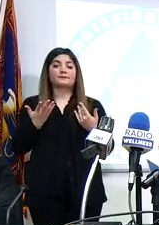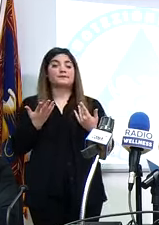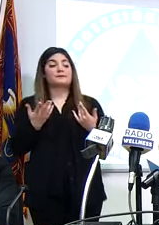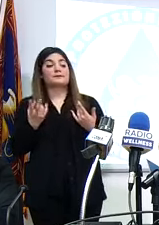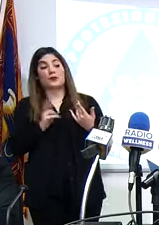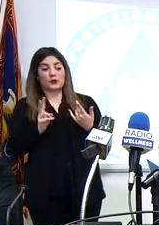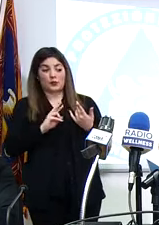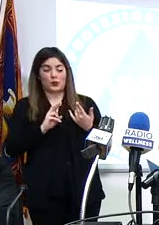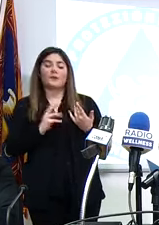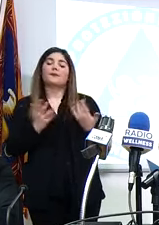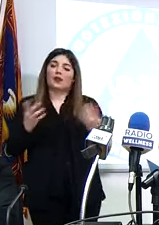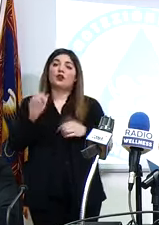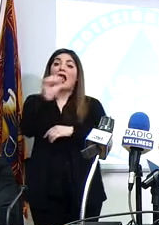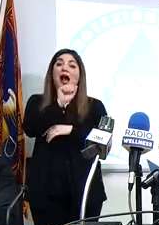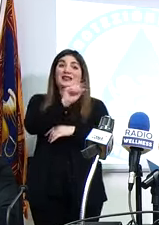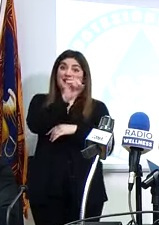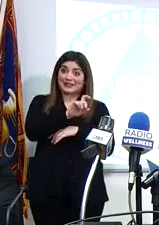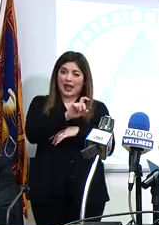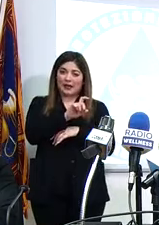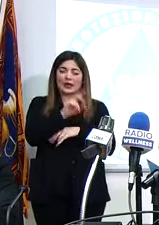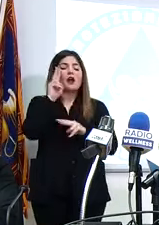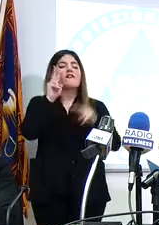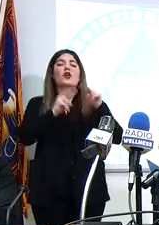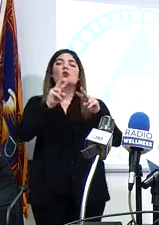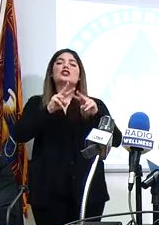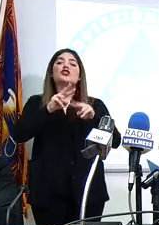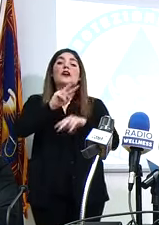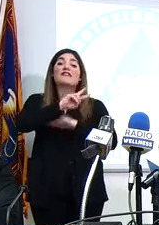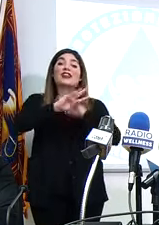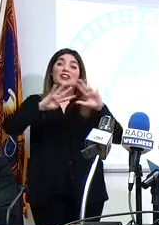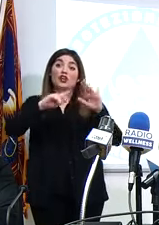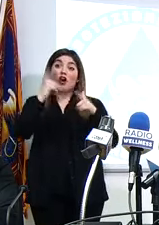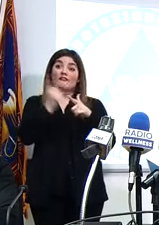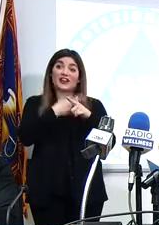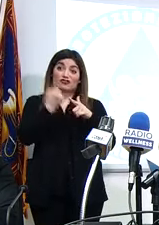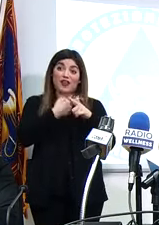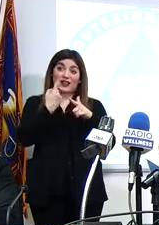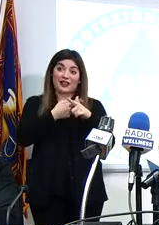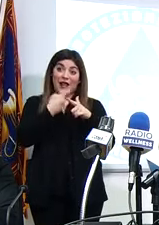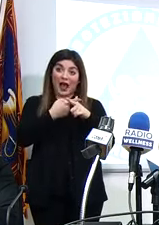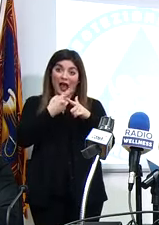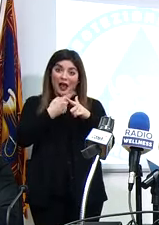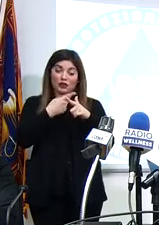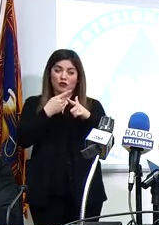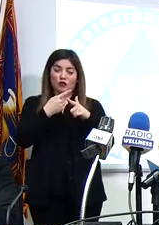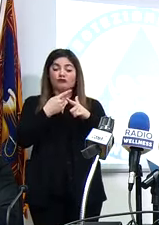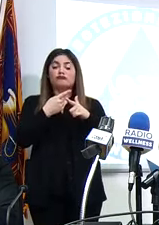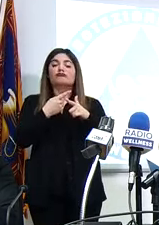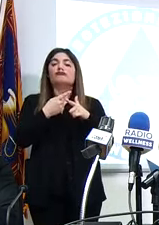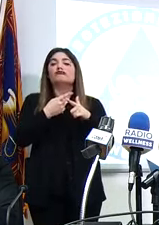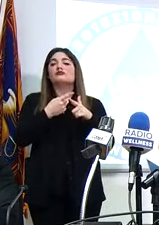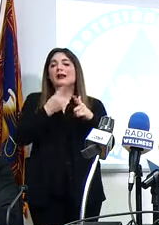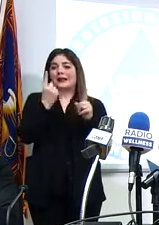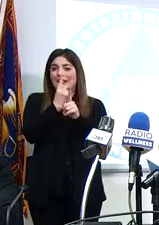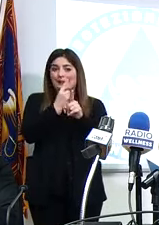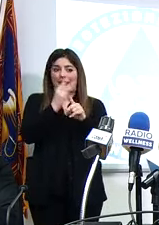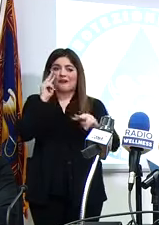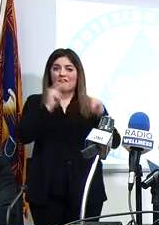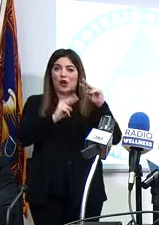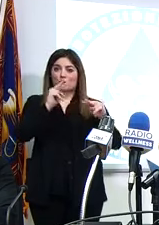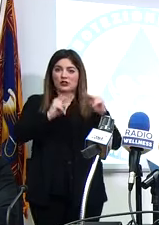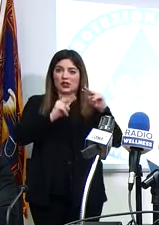verrà valutata il 29 di gennaio dall'EMA, o entro il 29. Come avete visto, anche Moderna ha accelerato di 2-3